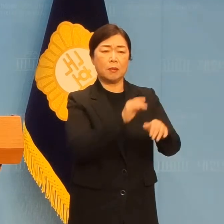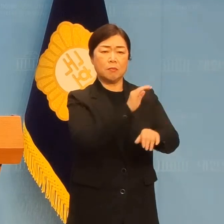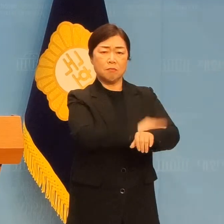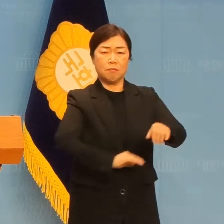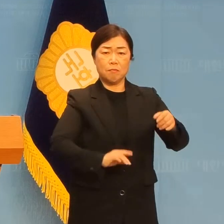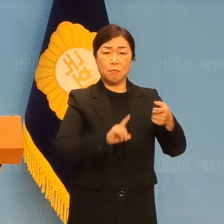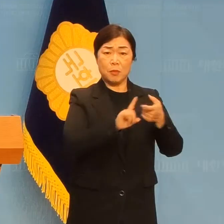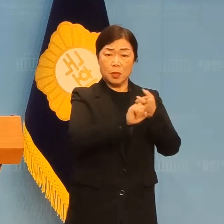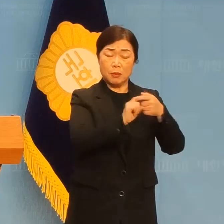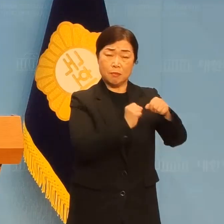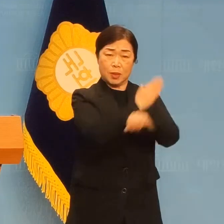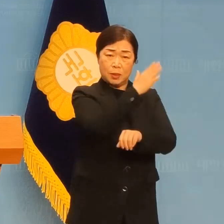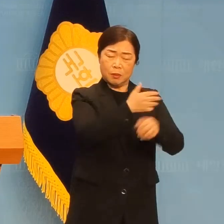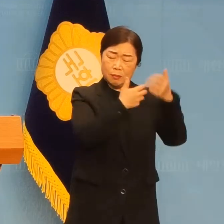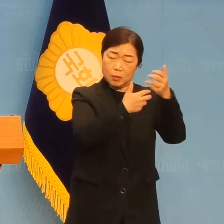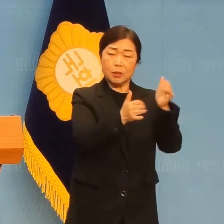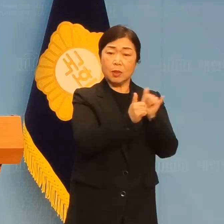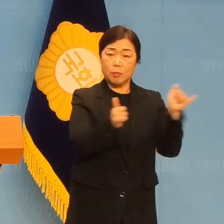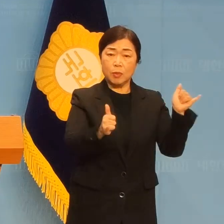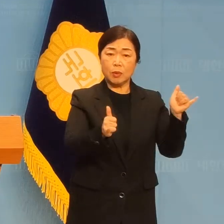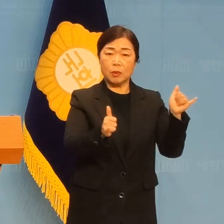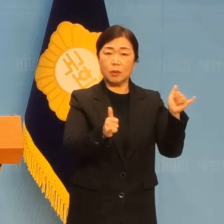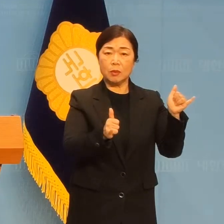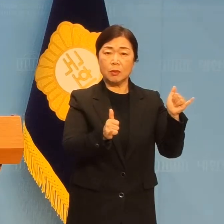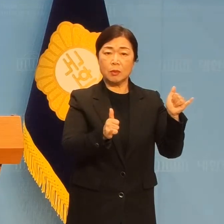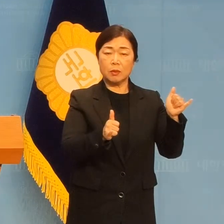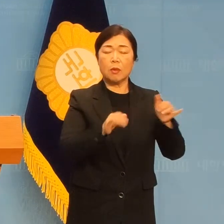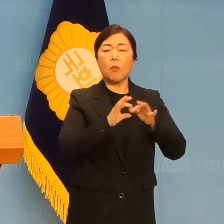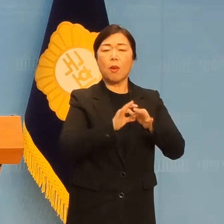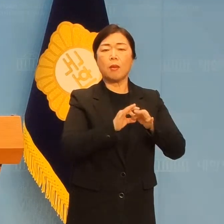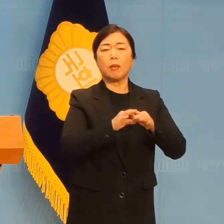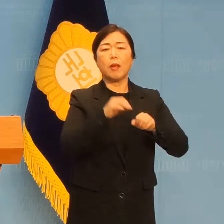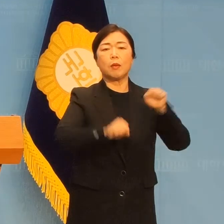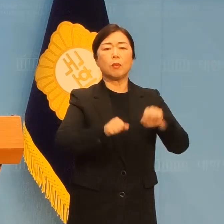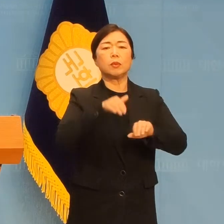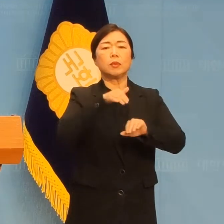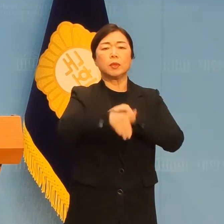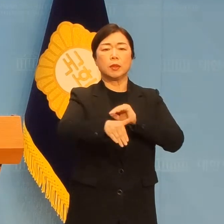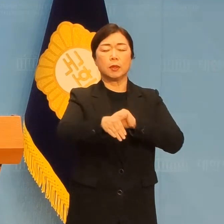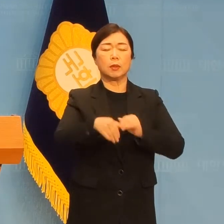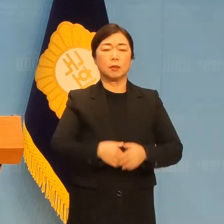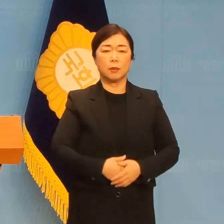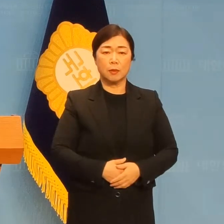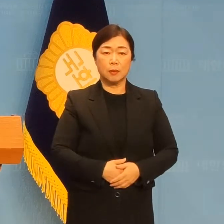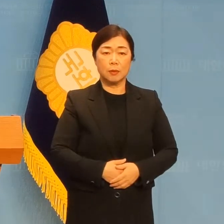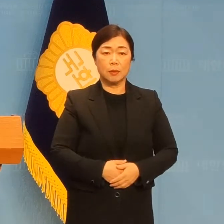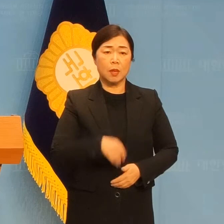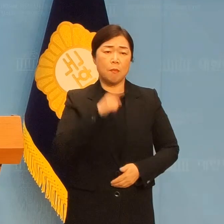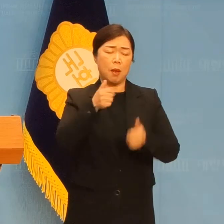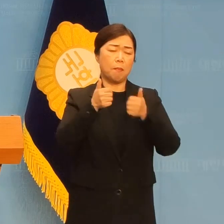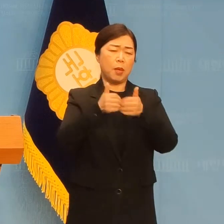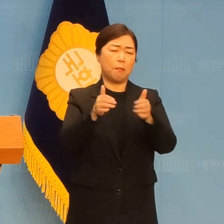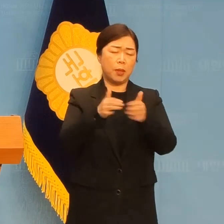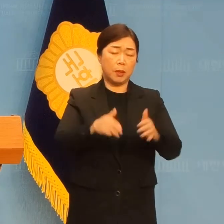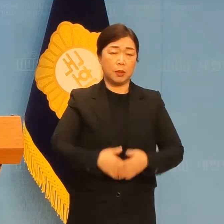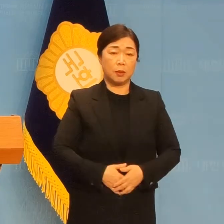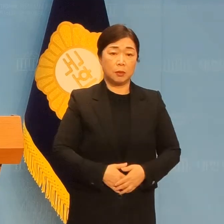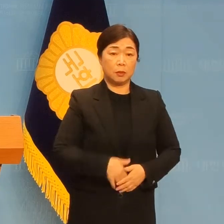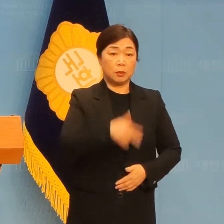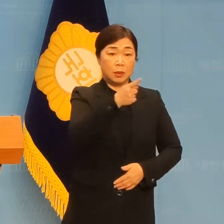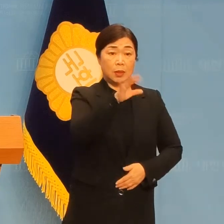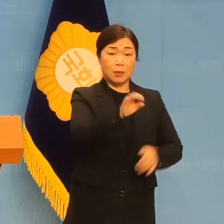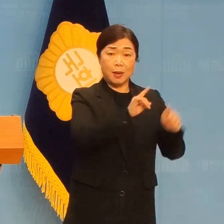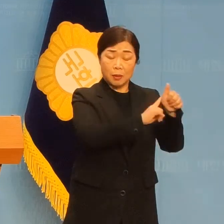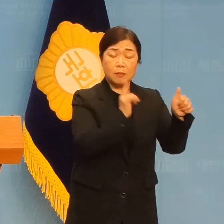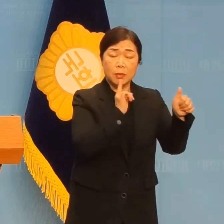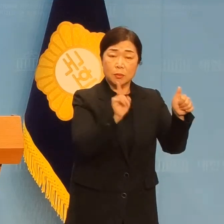만든 필연적 결과입니다. 장동혁 당대표가 먼저 우리가 황교안이다라고 외치고